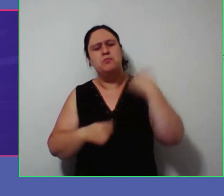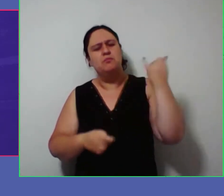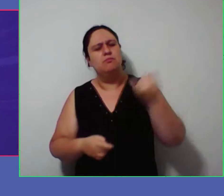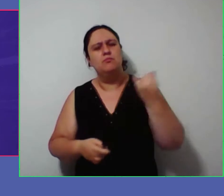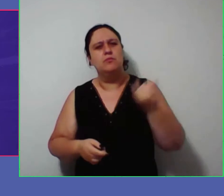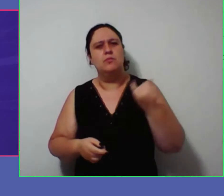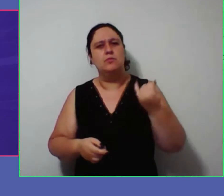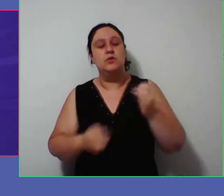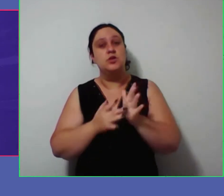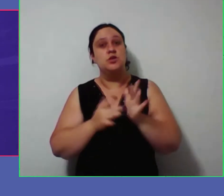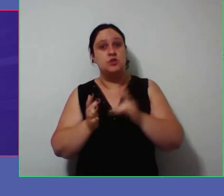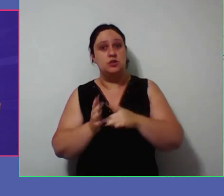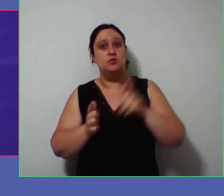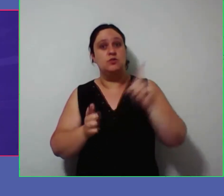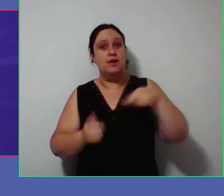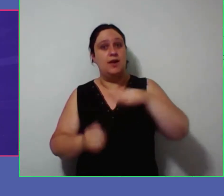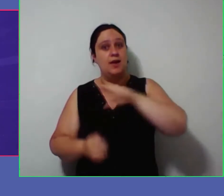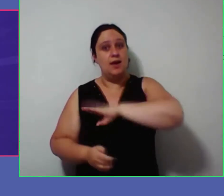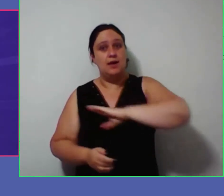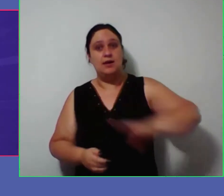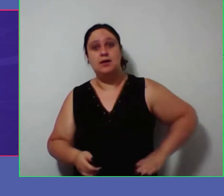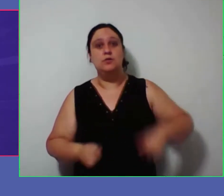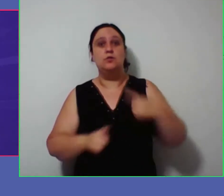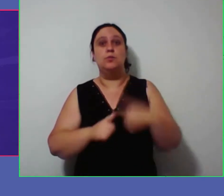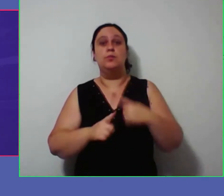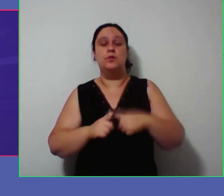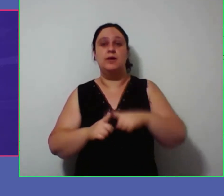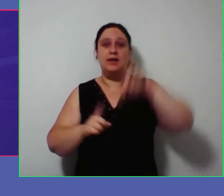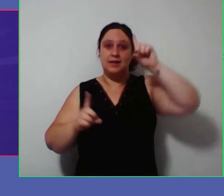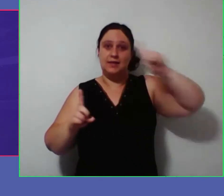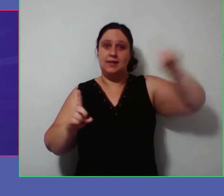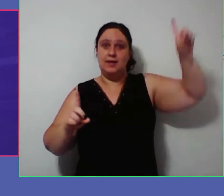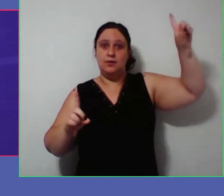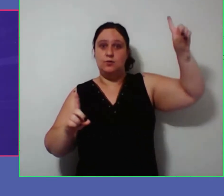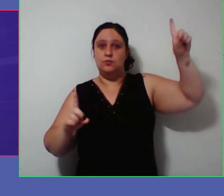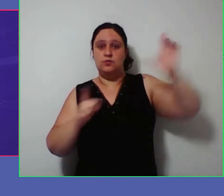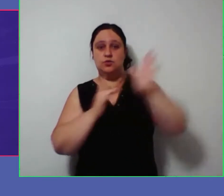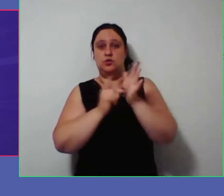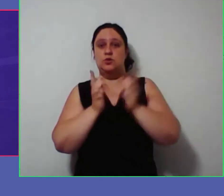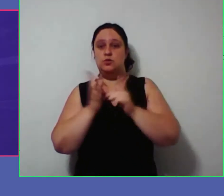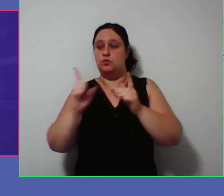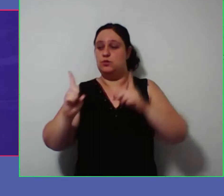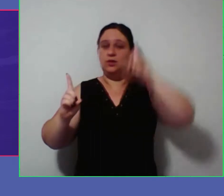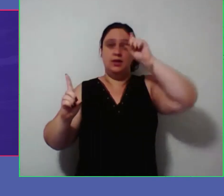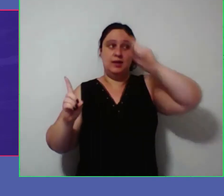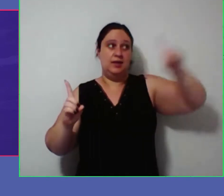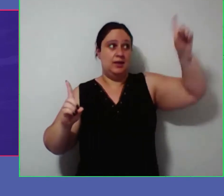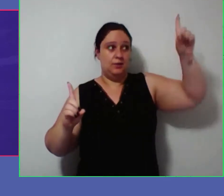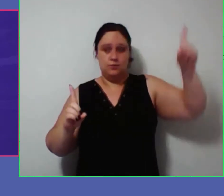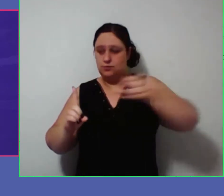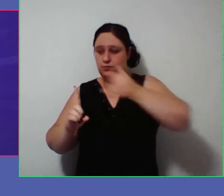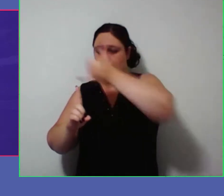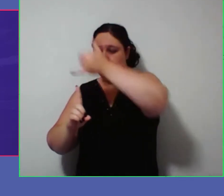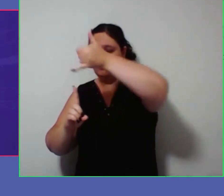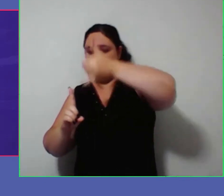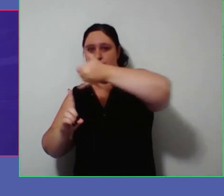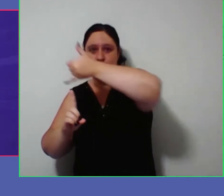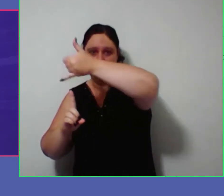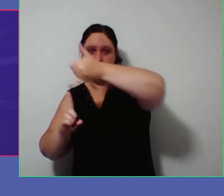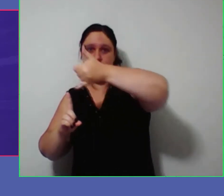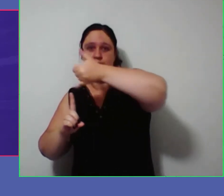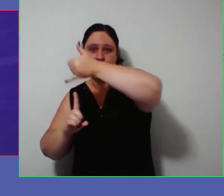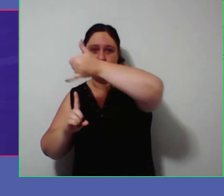Deus. Ele é aquele que recebeu a comissão de fazer a vontade de Deus, isto